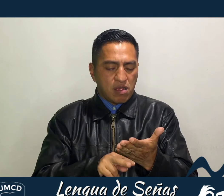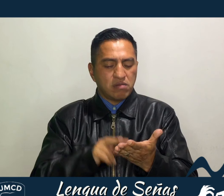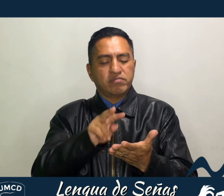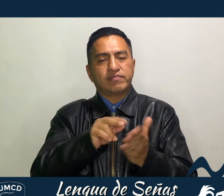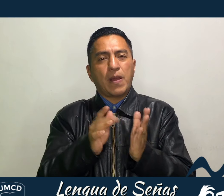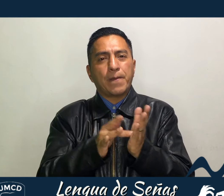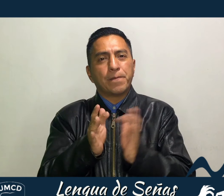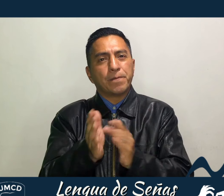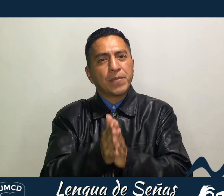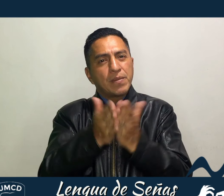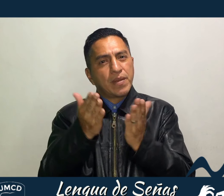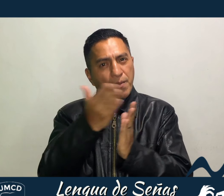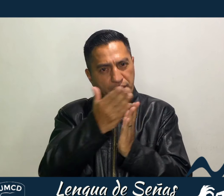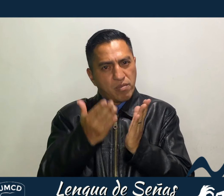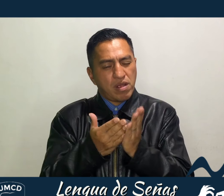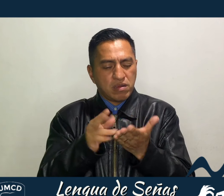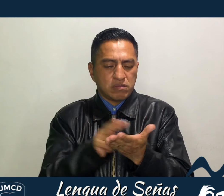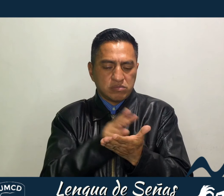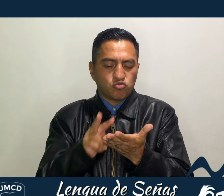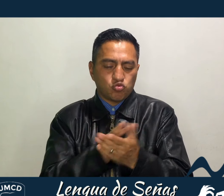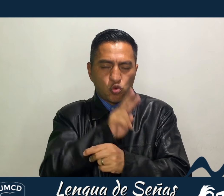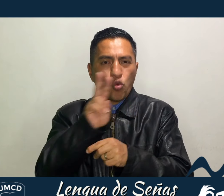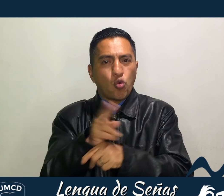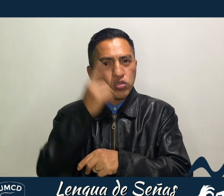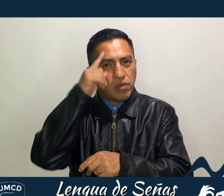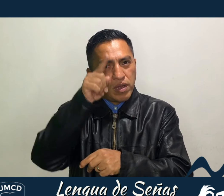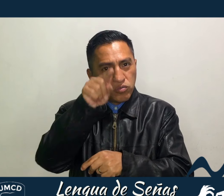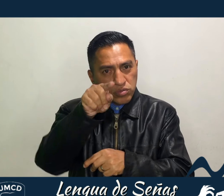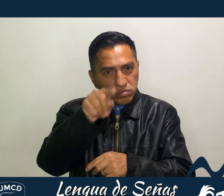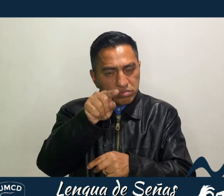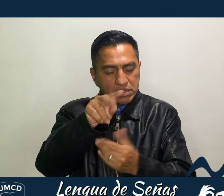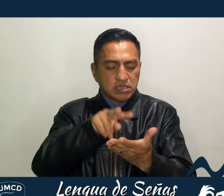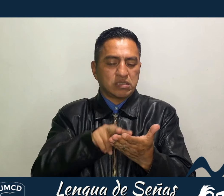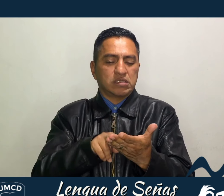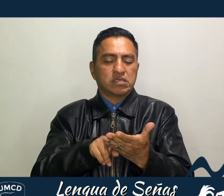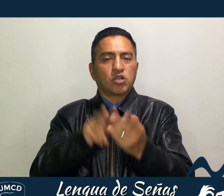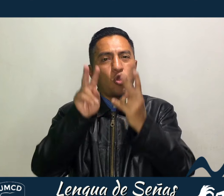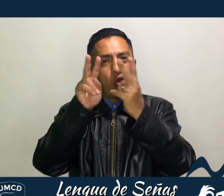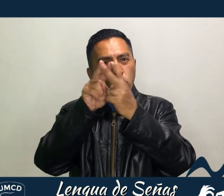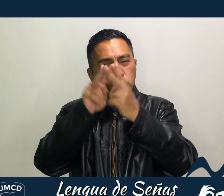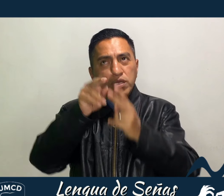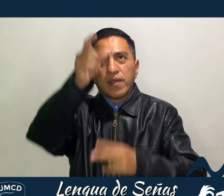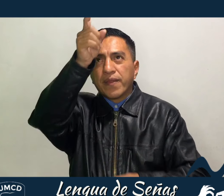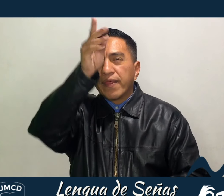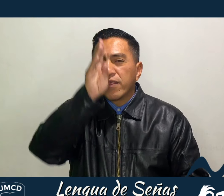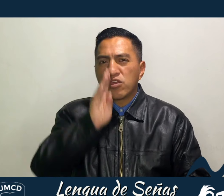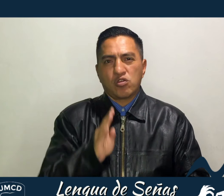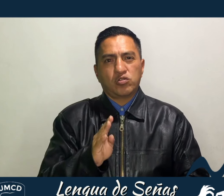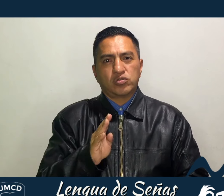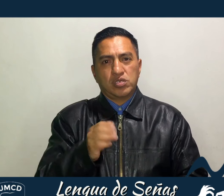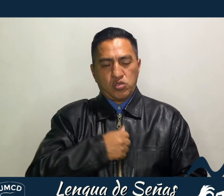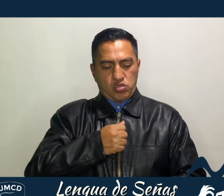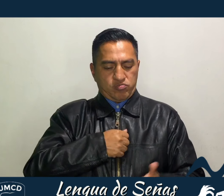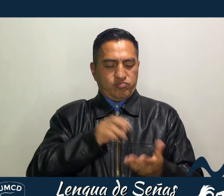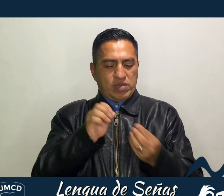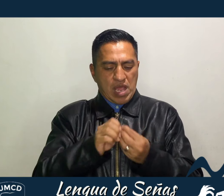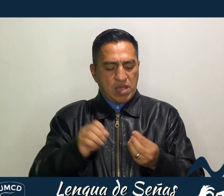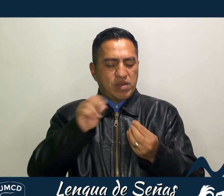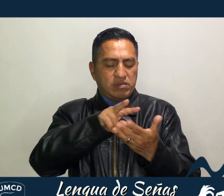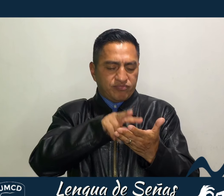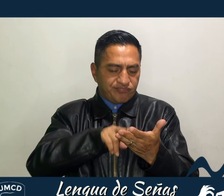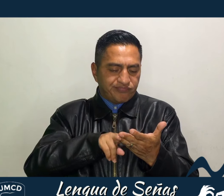el instrumento que el Espíritu Santo usa para llevarnos al conocimiento de Dios y de